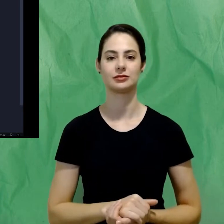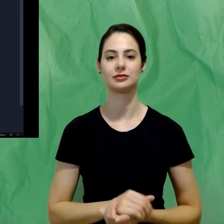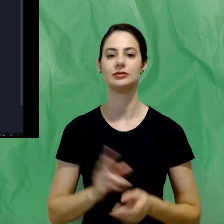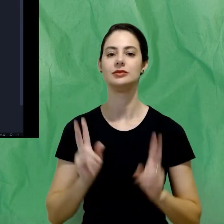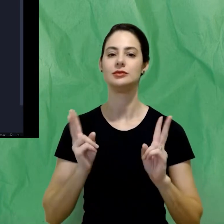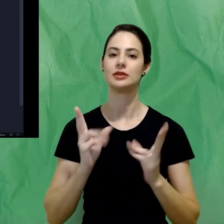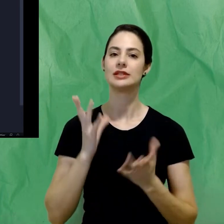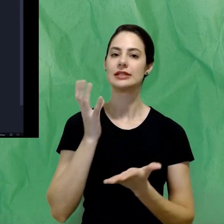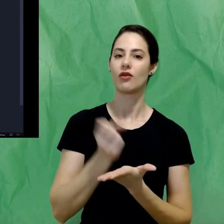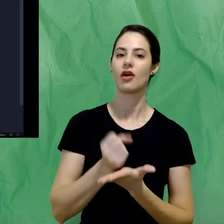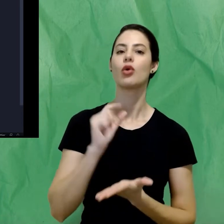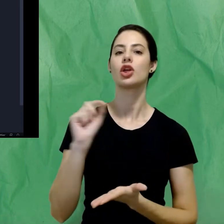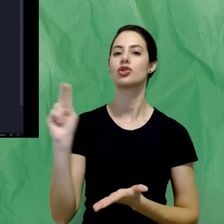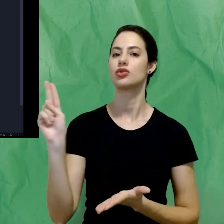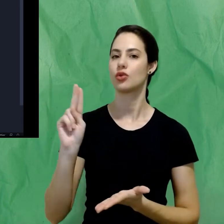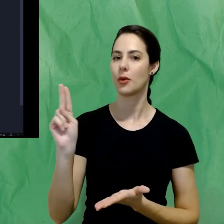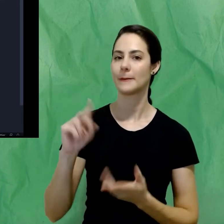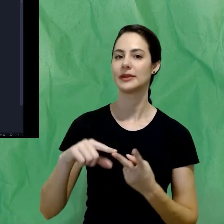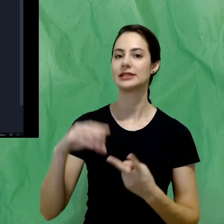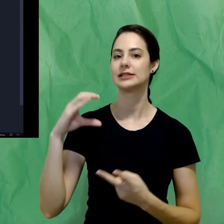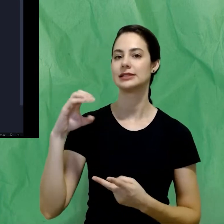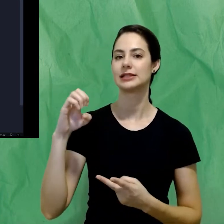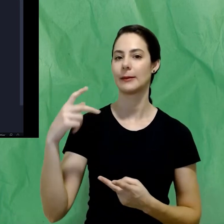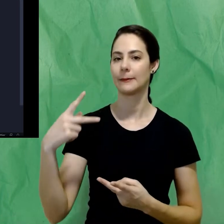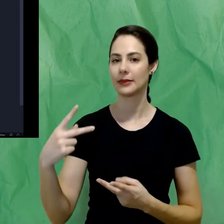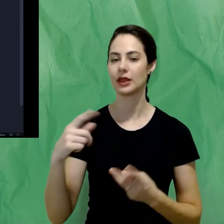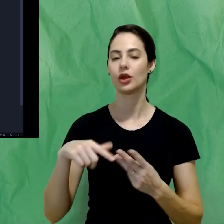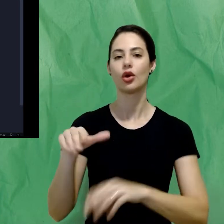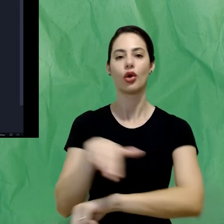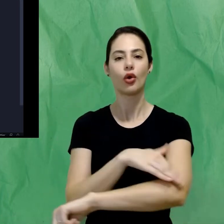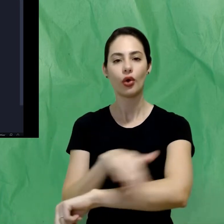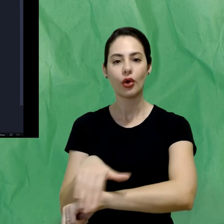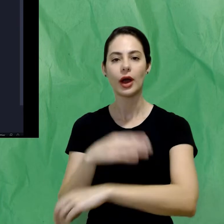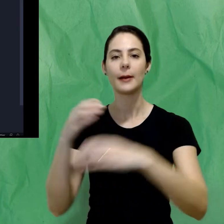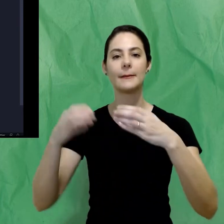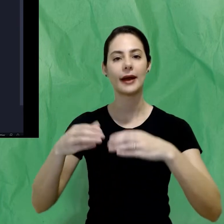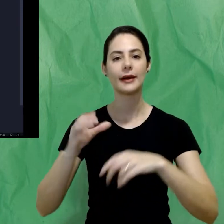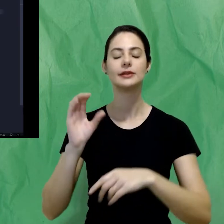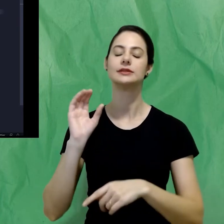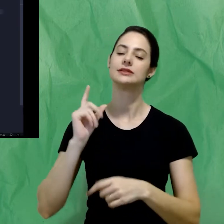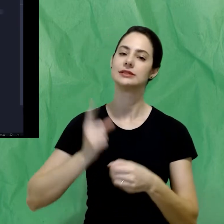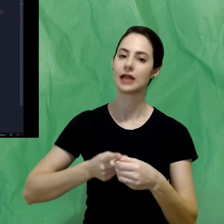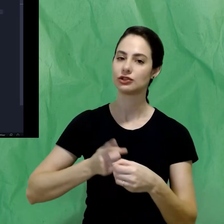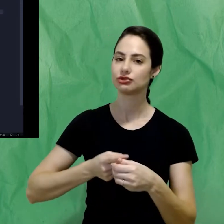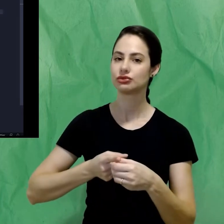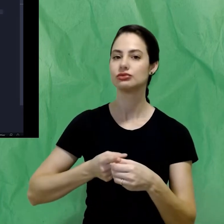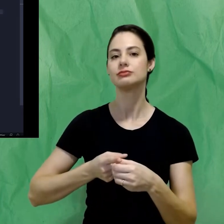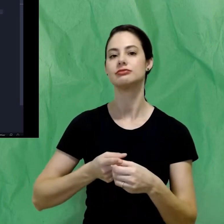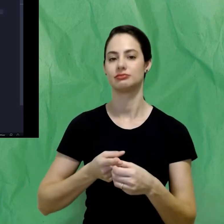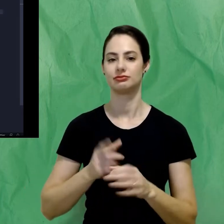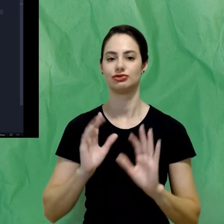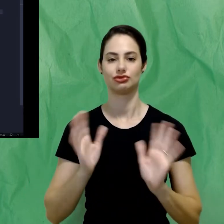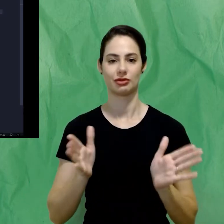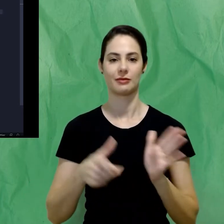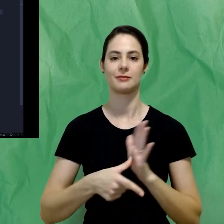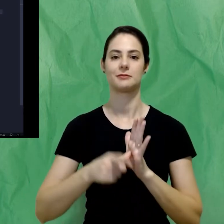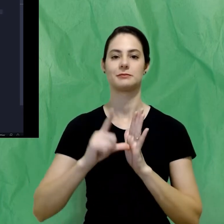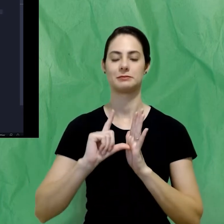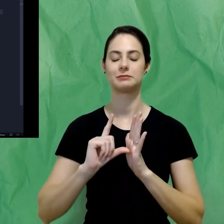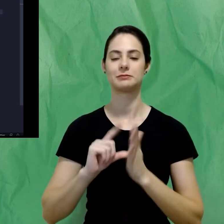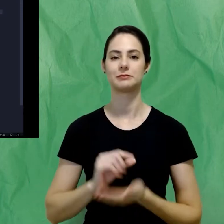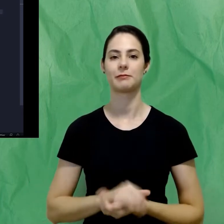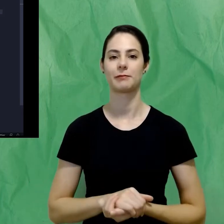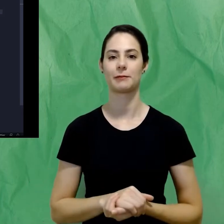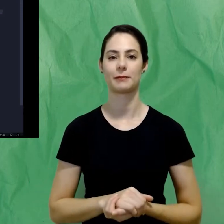salvando o nome, o CEP, a rua, o bairro e a cidade. Nesse caso aqui eu deixei dados já